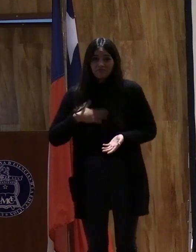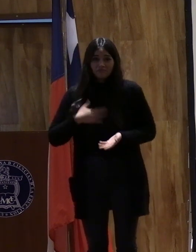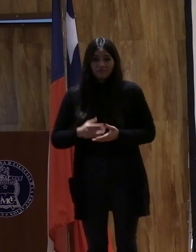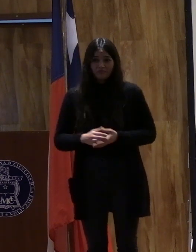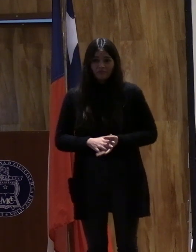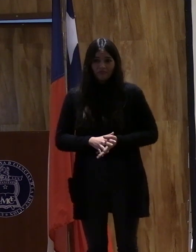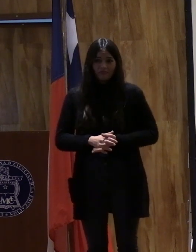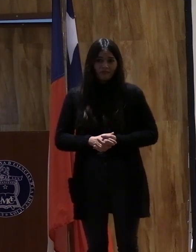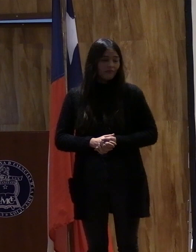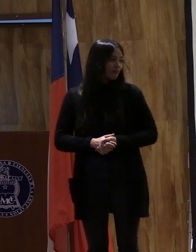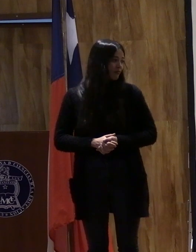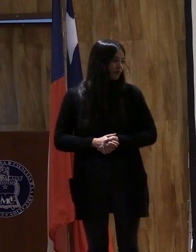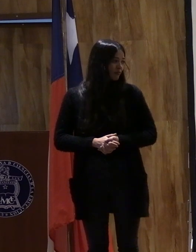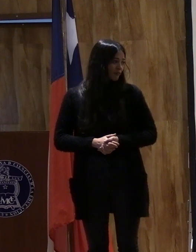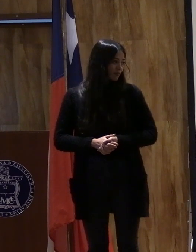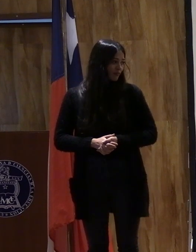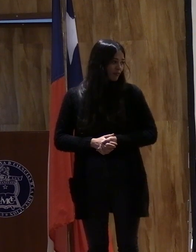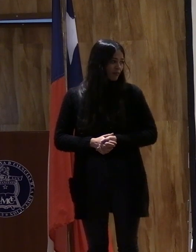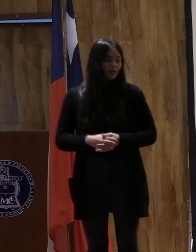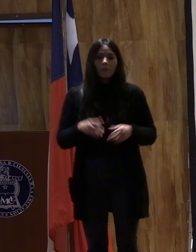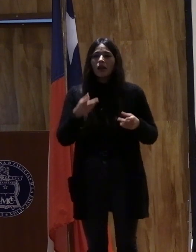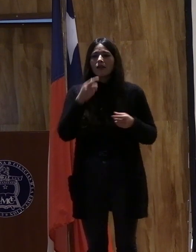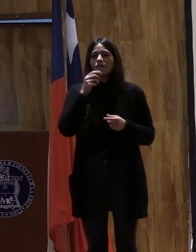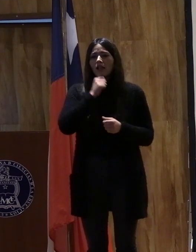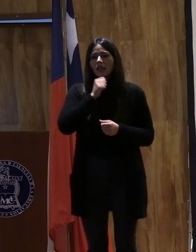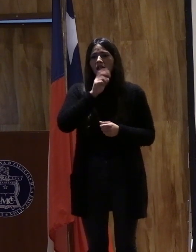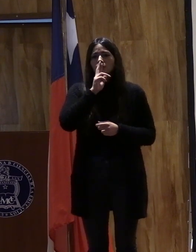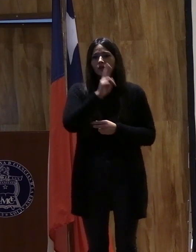Ahí sí, ahí sí. Ya, ahí. Entonces,